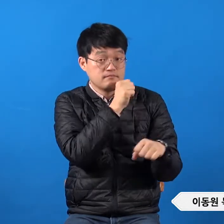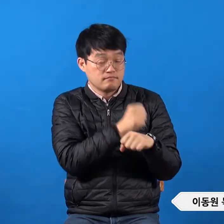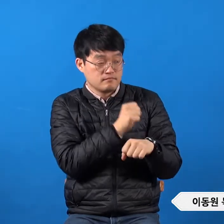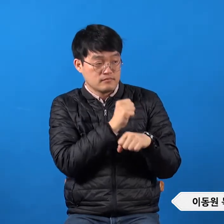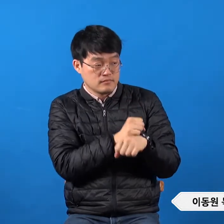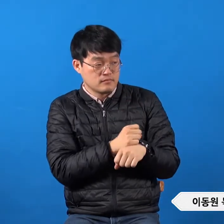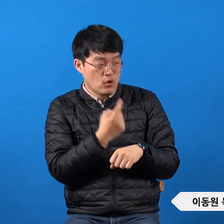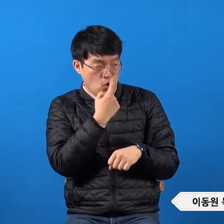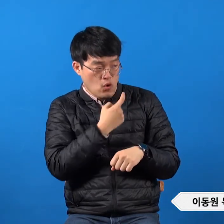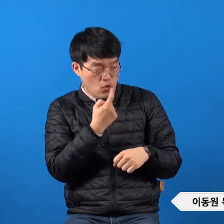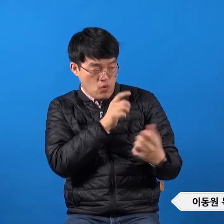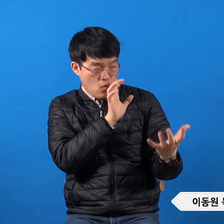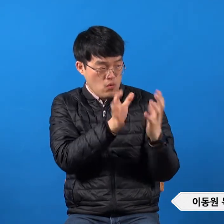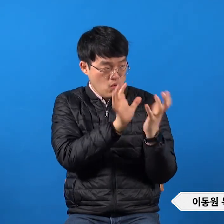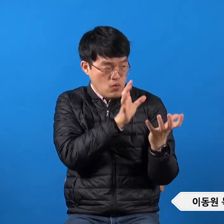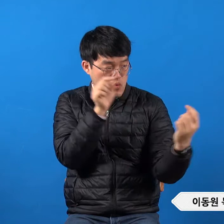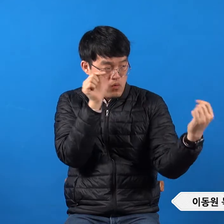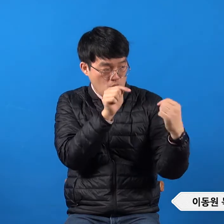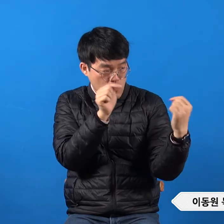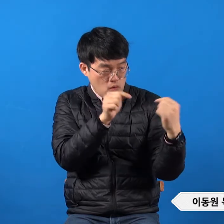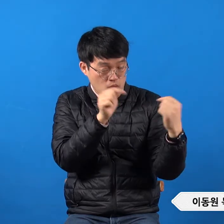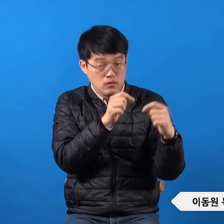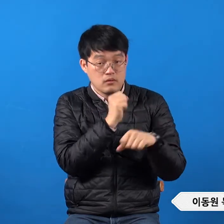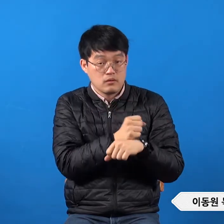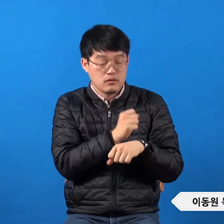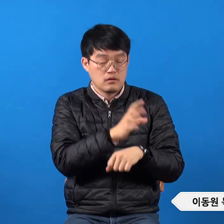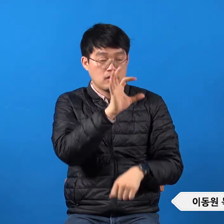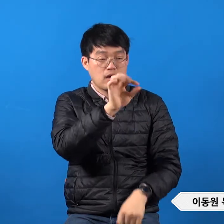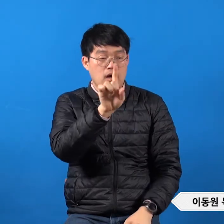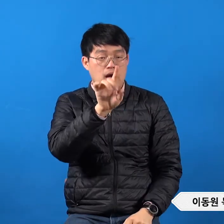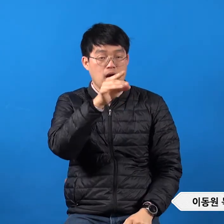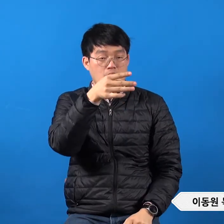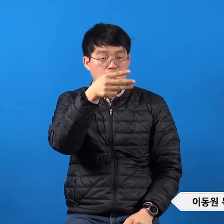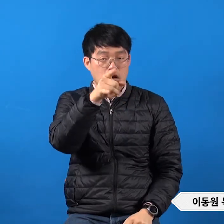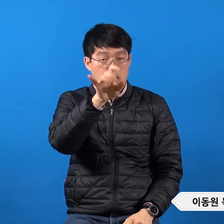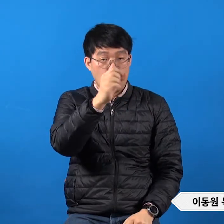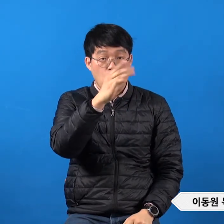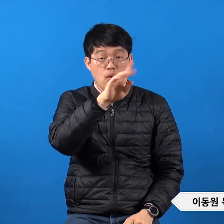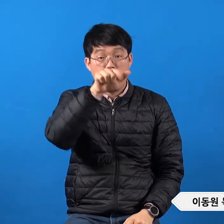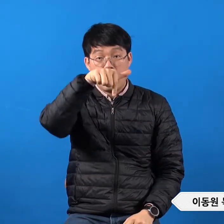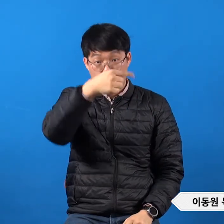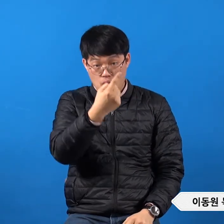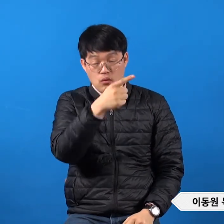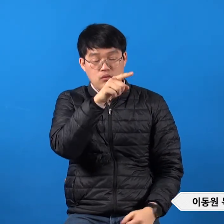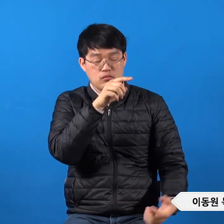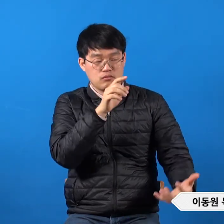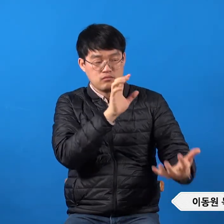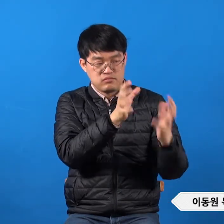그들과 논쟁을 벌입니다. 아레아바고 논쟁이라는 유명한 논쟁을 벌입니다.